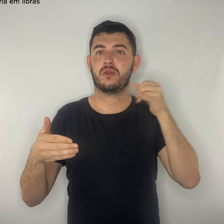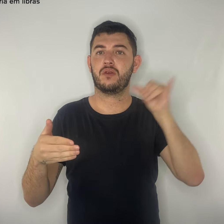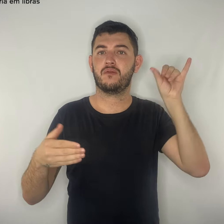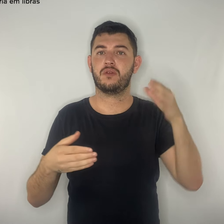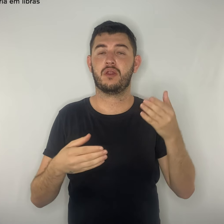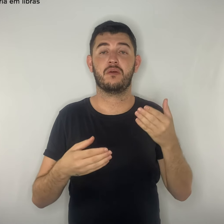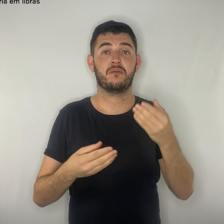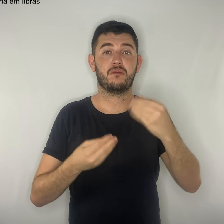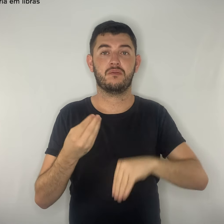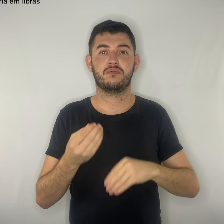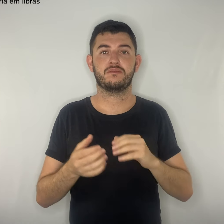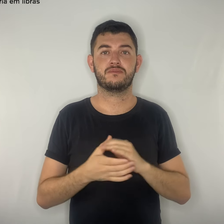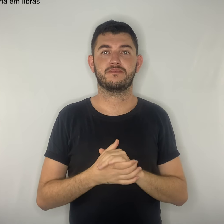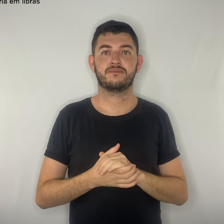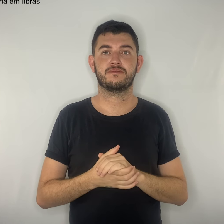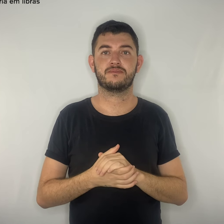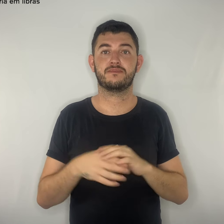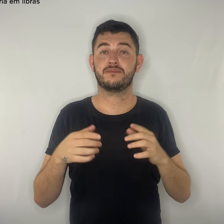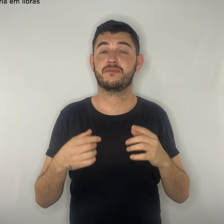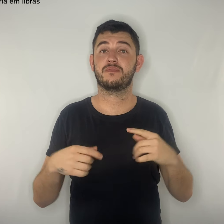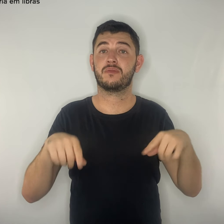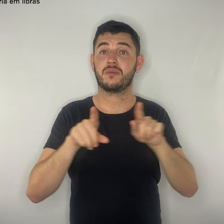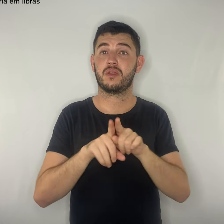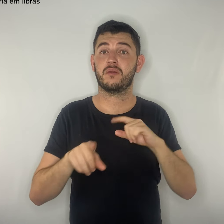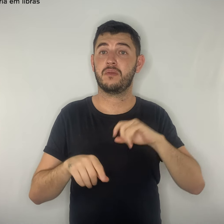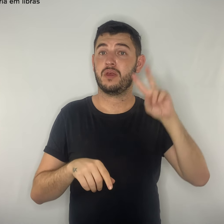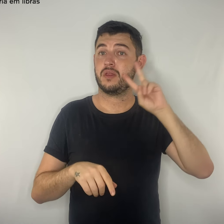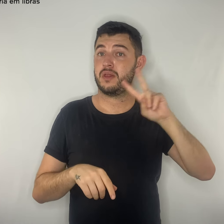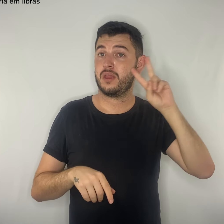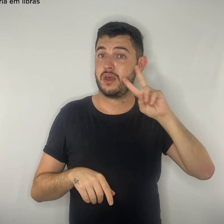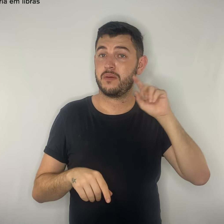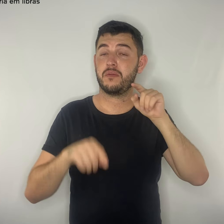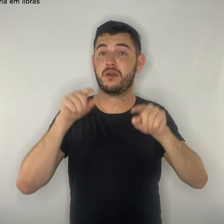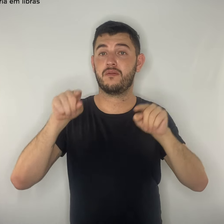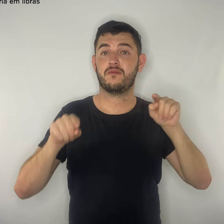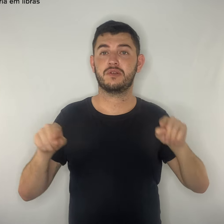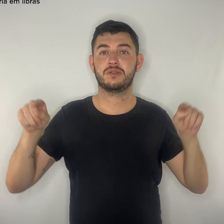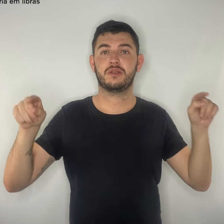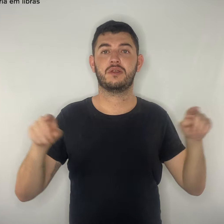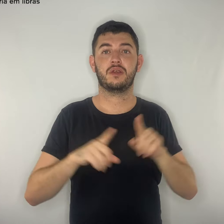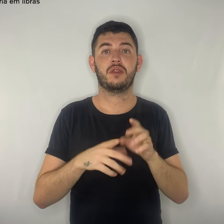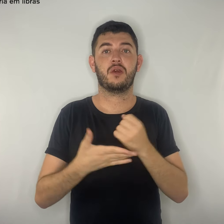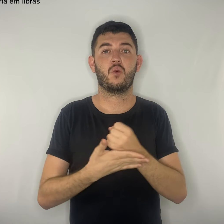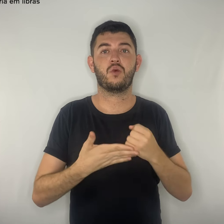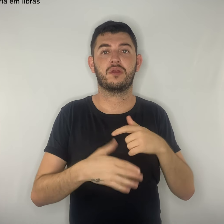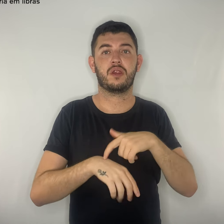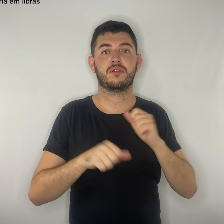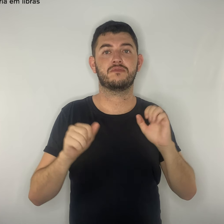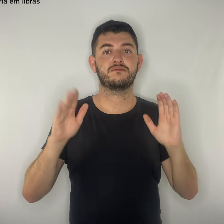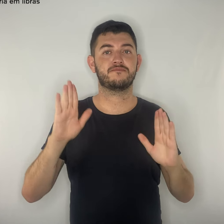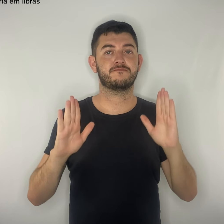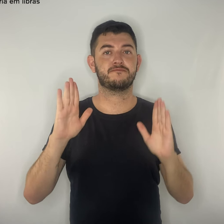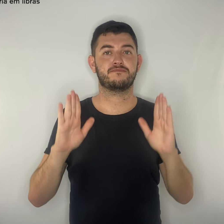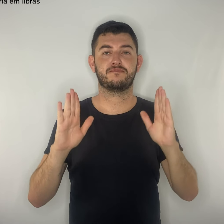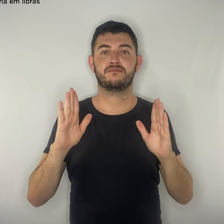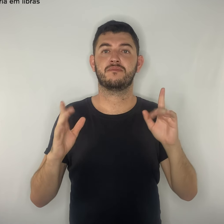prazos também lembra que todo esse processo de contratação temporária para suprimento de